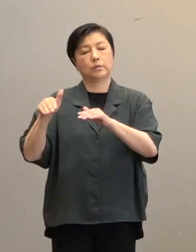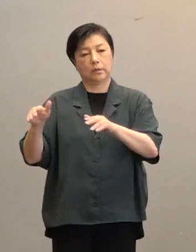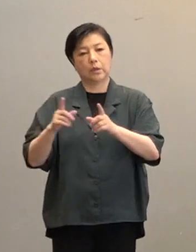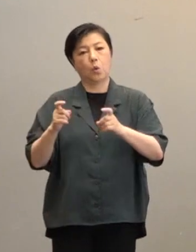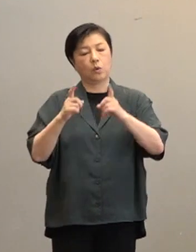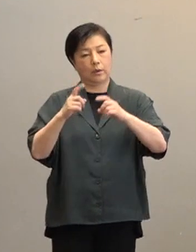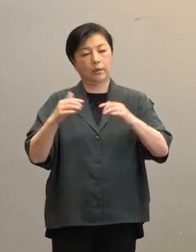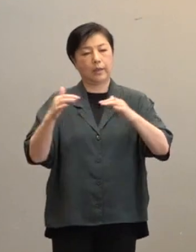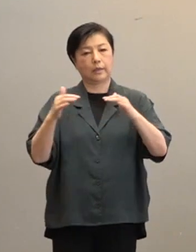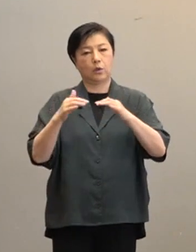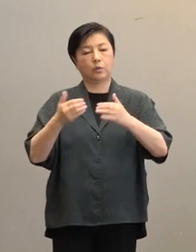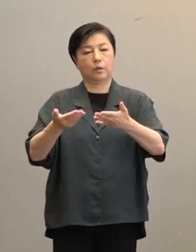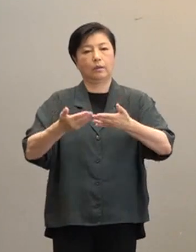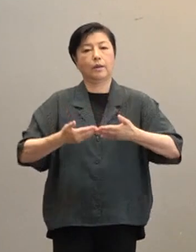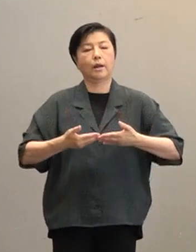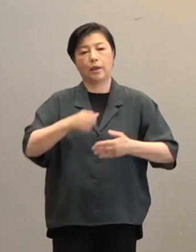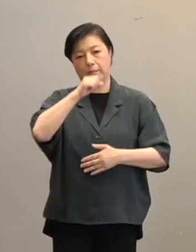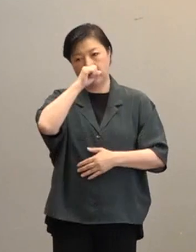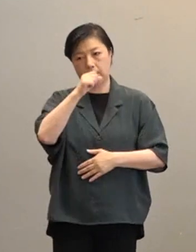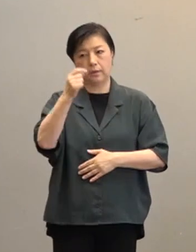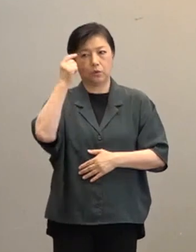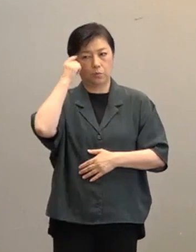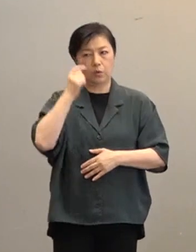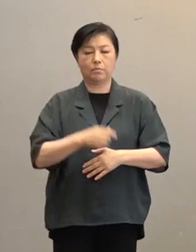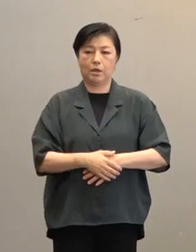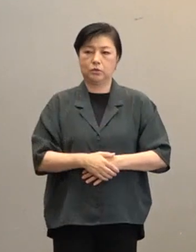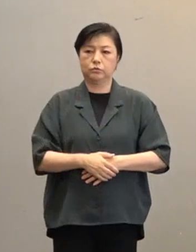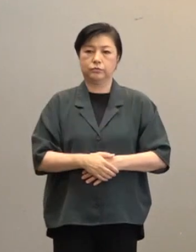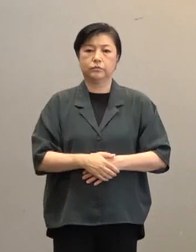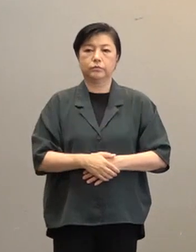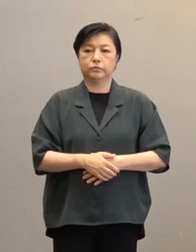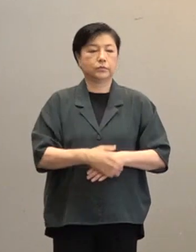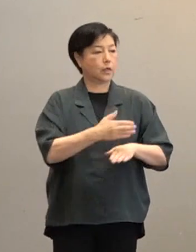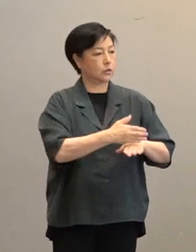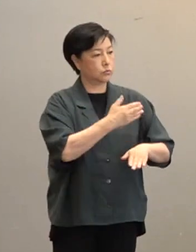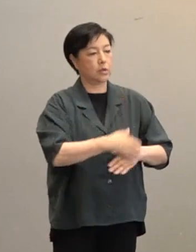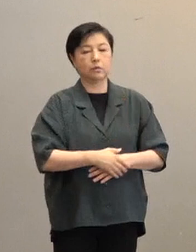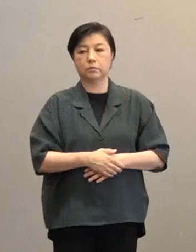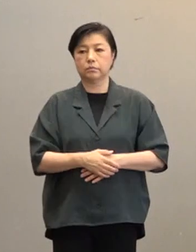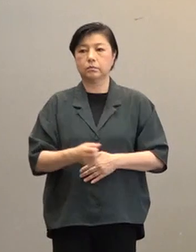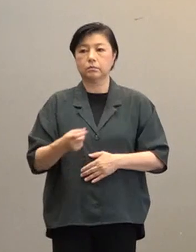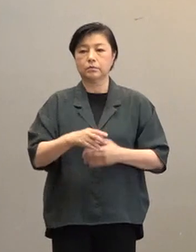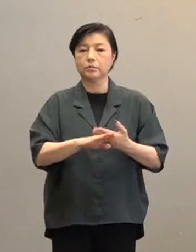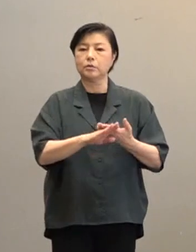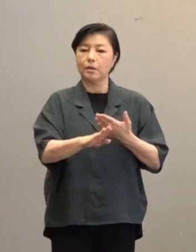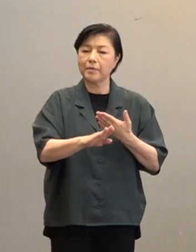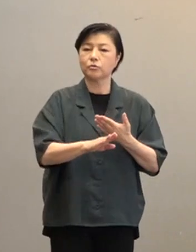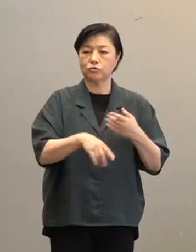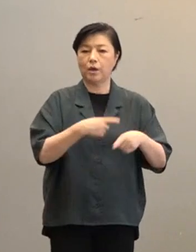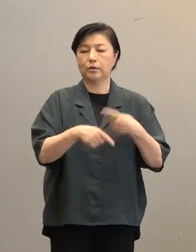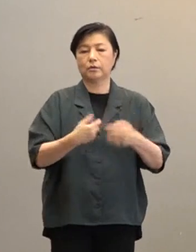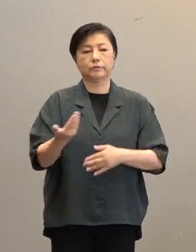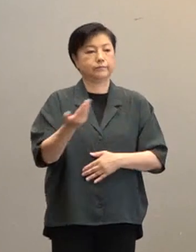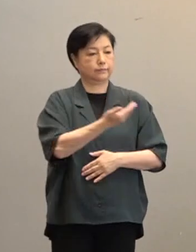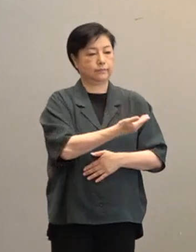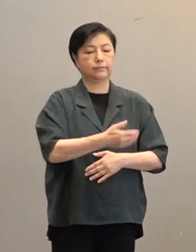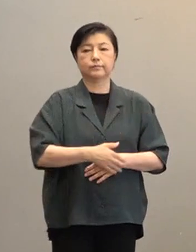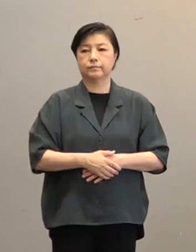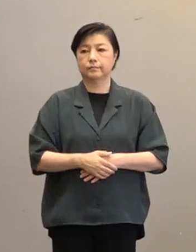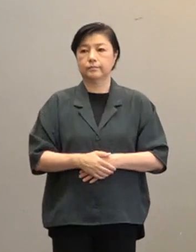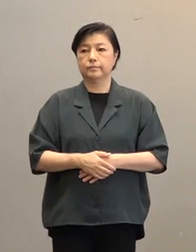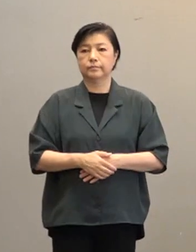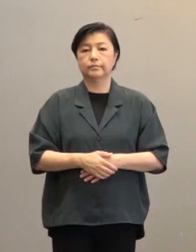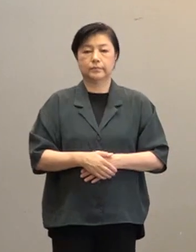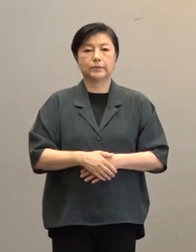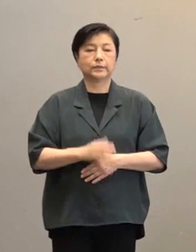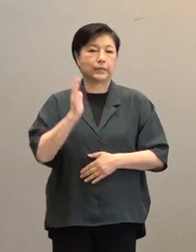において議論をしていただければなというふうに思っています。 ありがとうございます。また別の案件ですけれども、岸